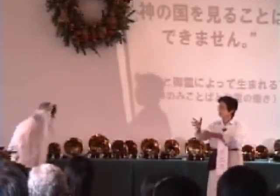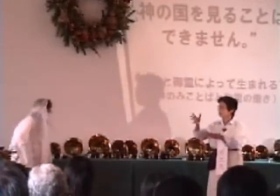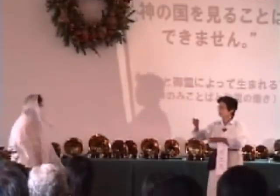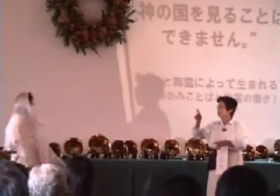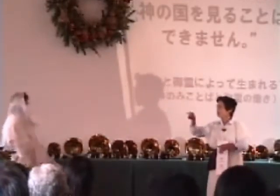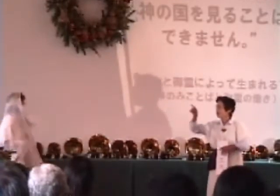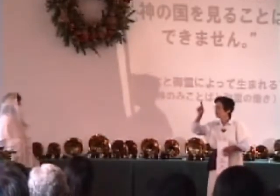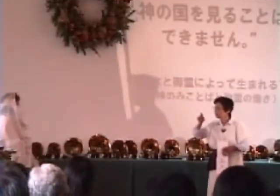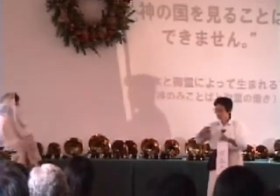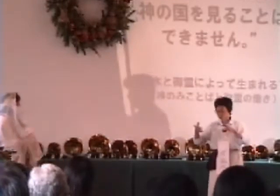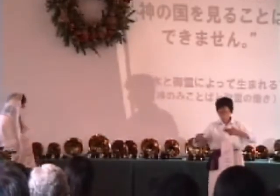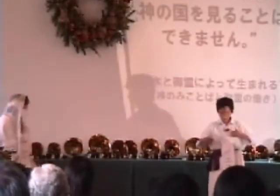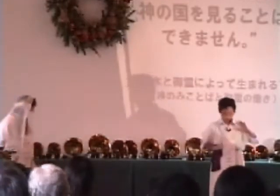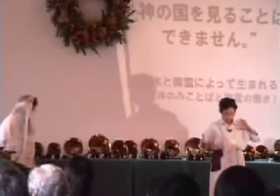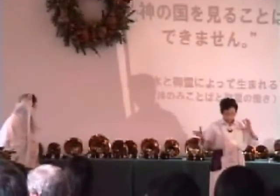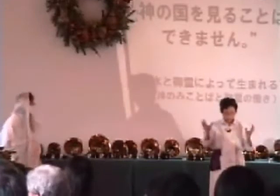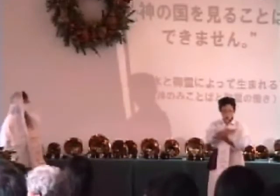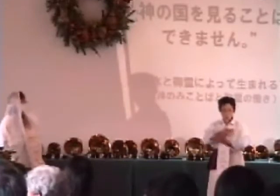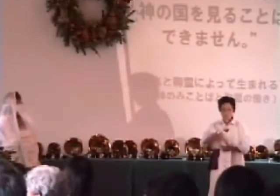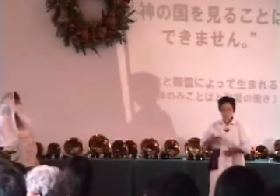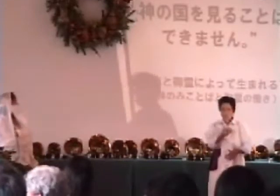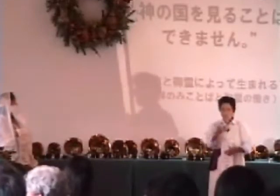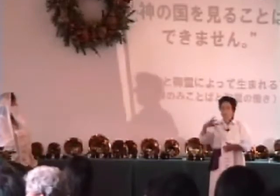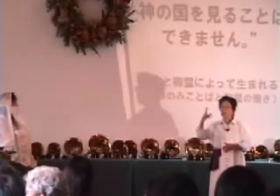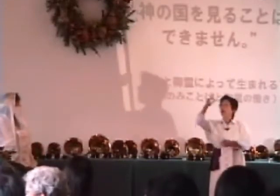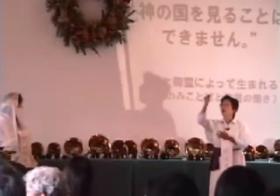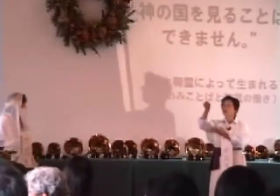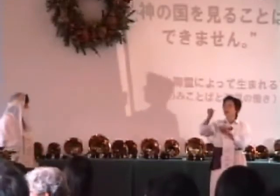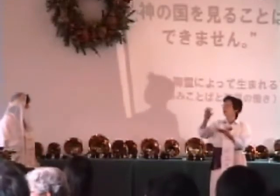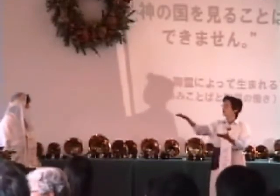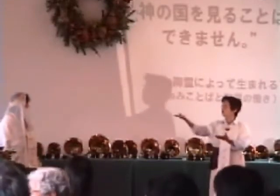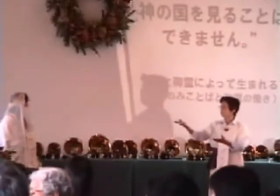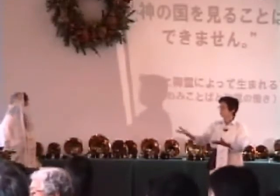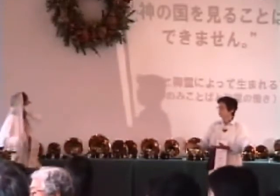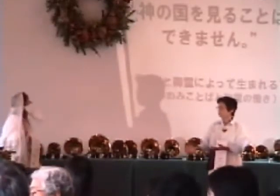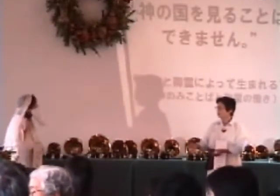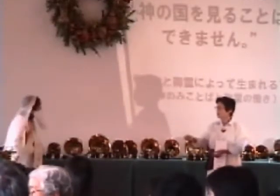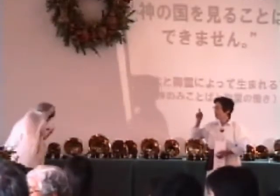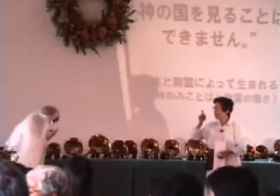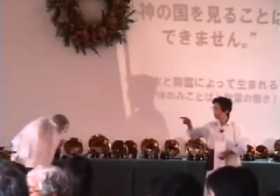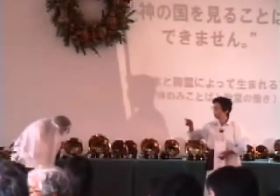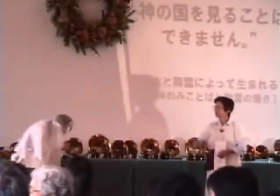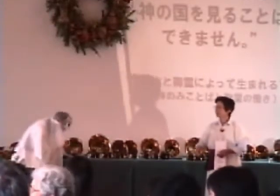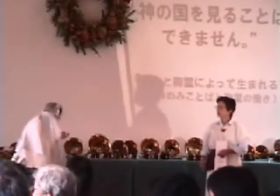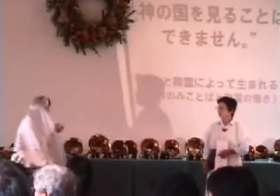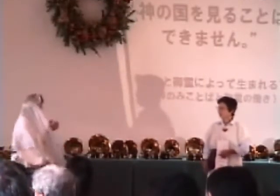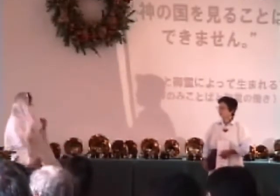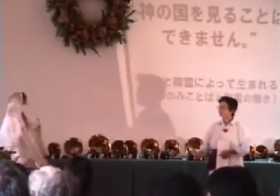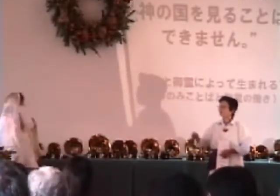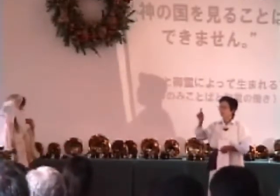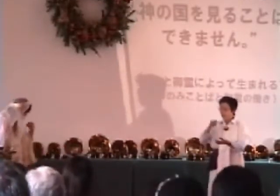もう一度お母さんのお腹の中に入って生まれ変わることなんかできません。